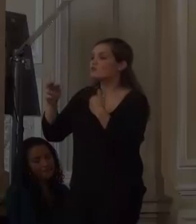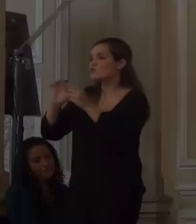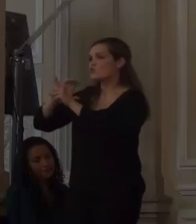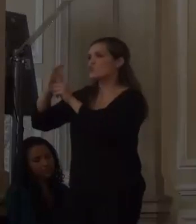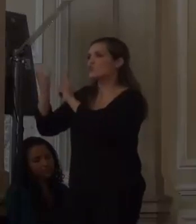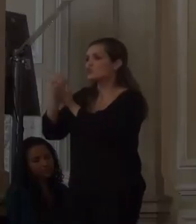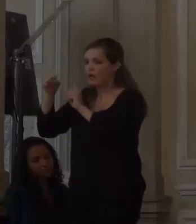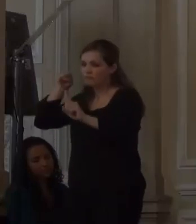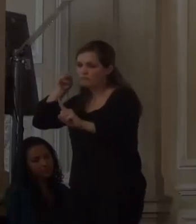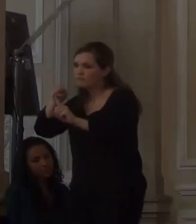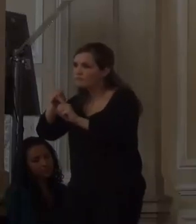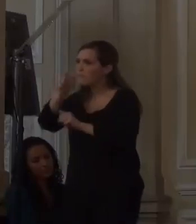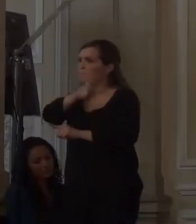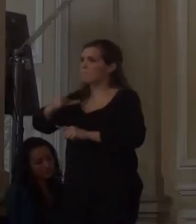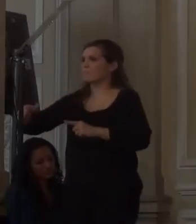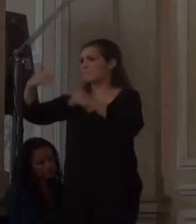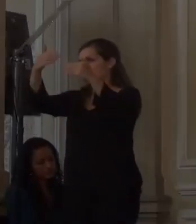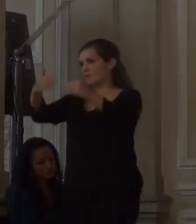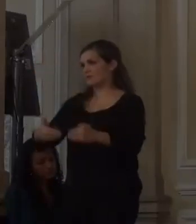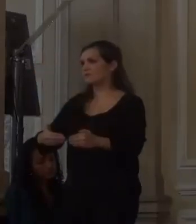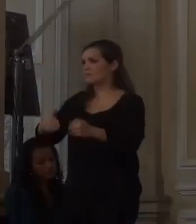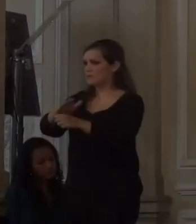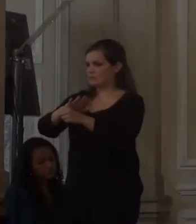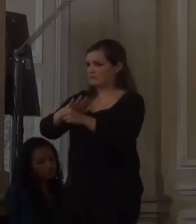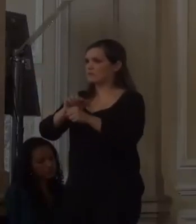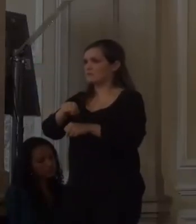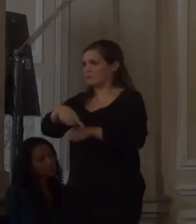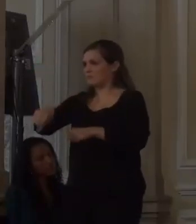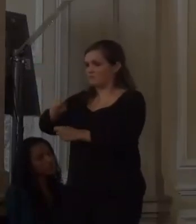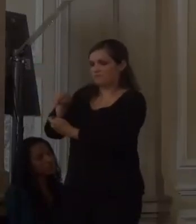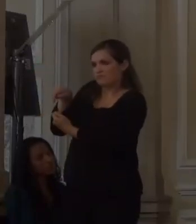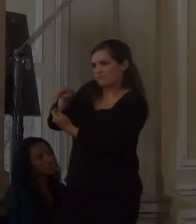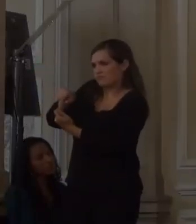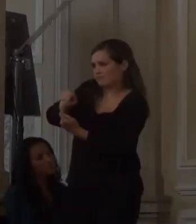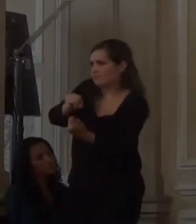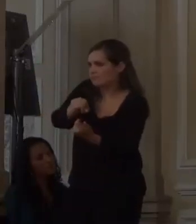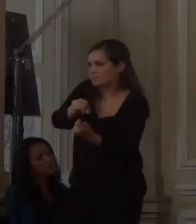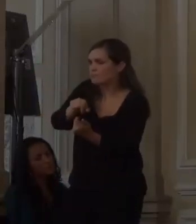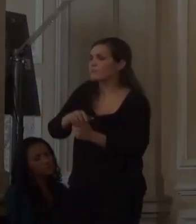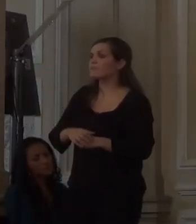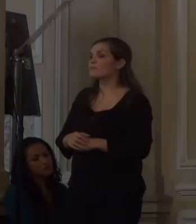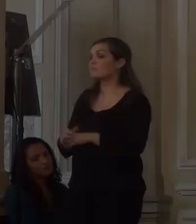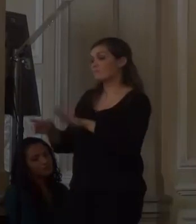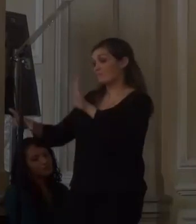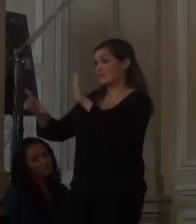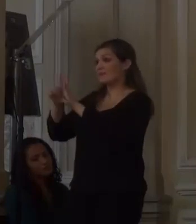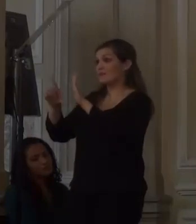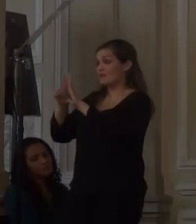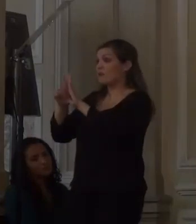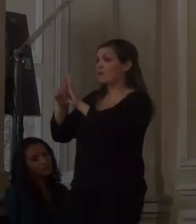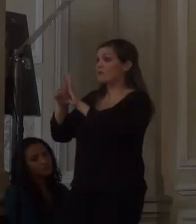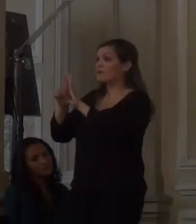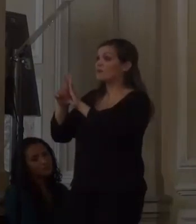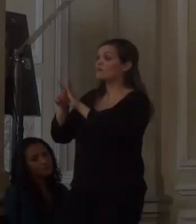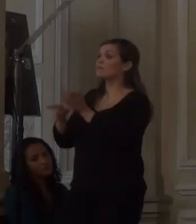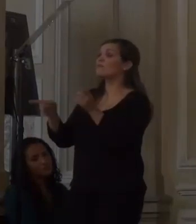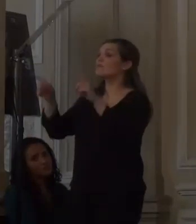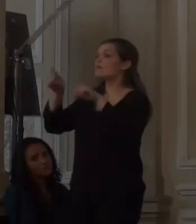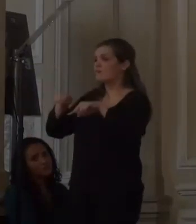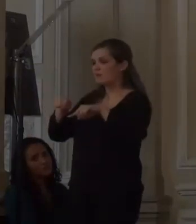la población en condición de discapacidad. La ley igualmente les asegura el